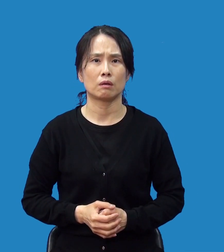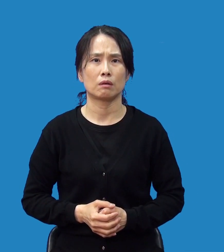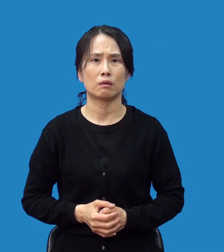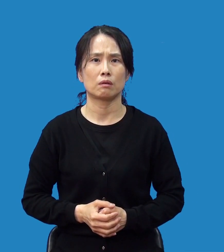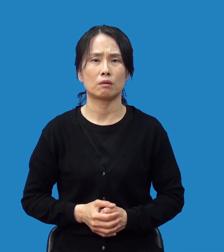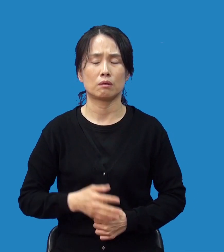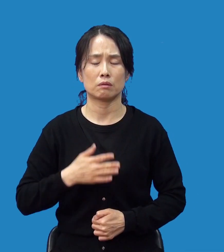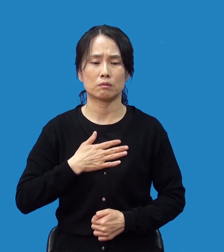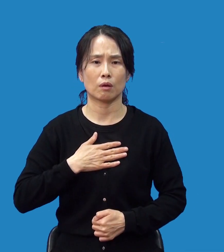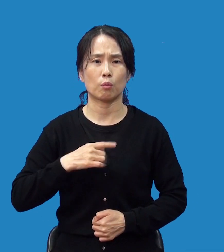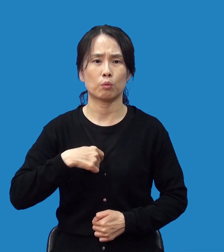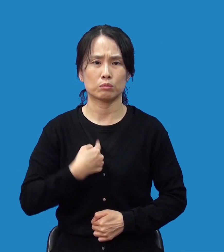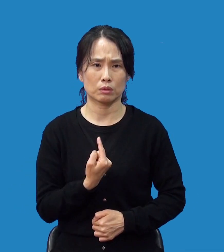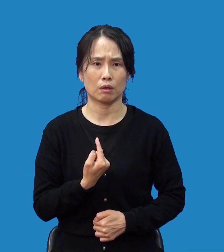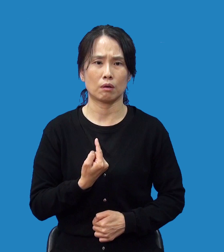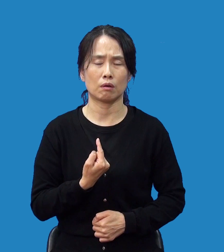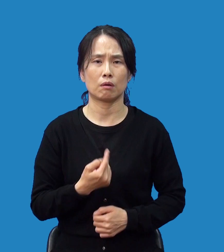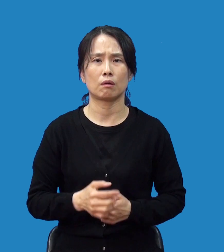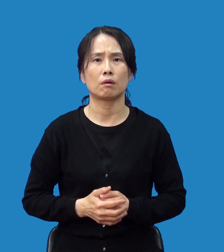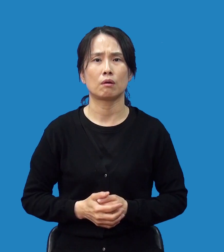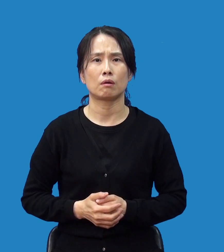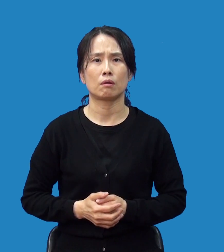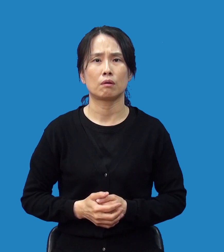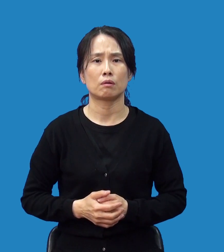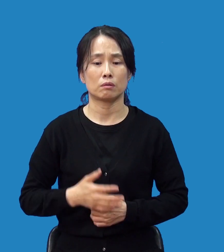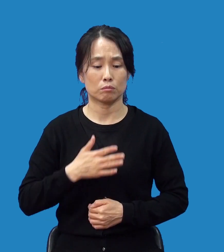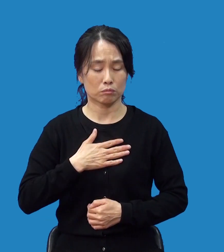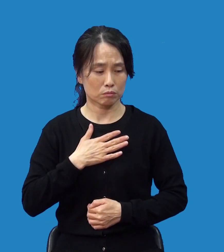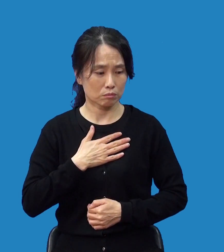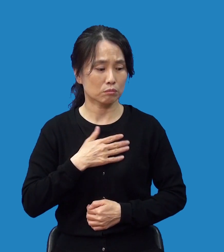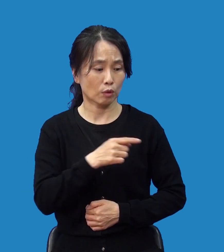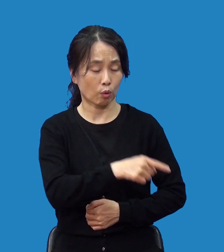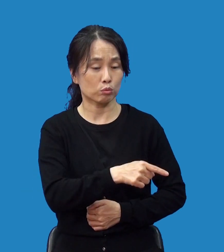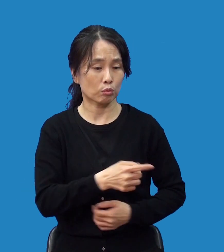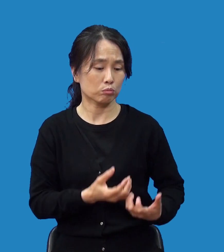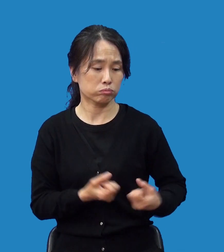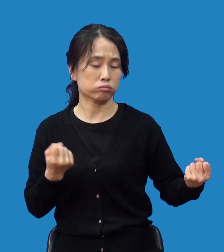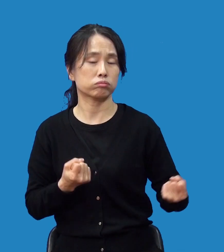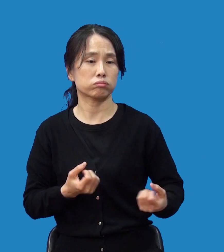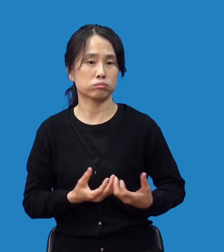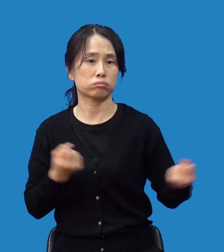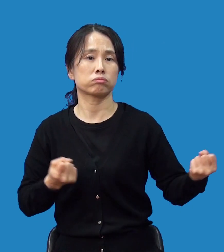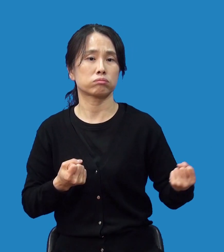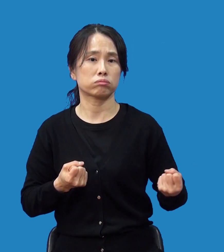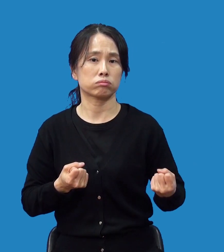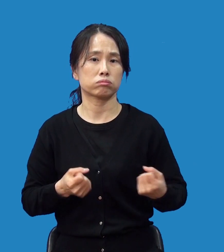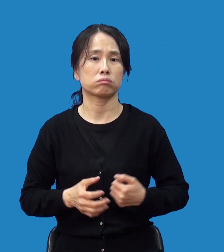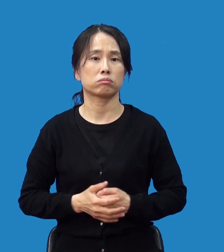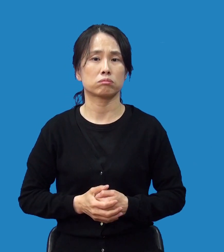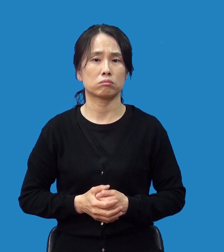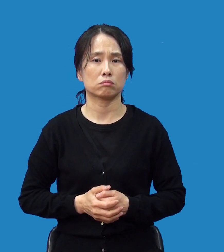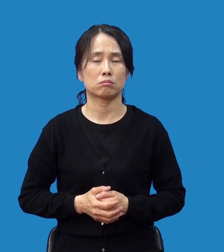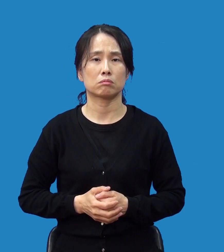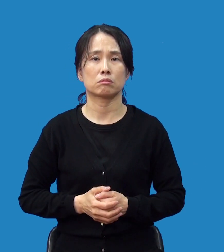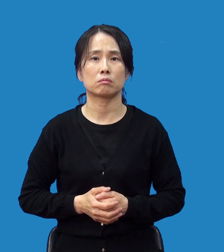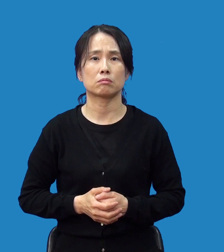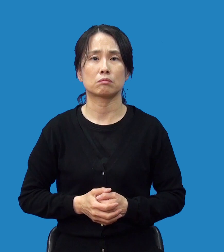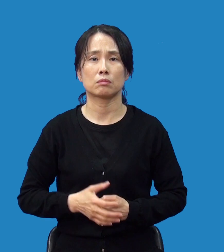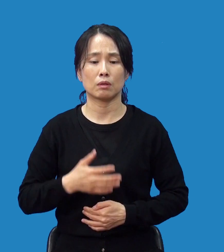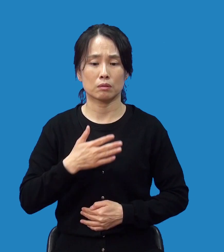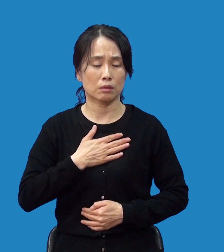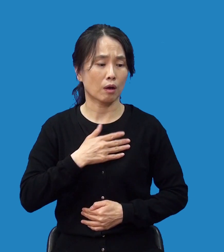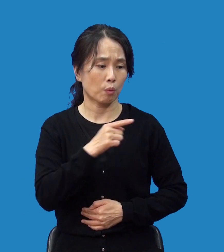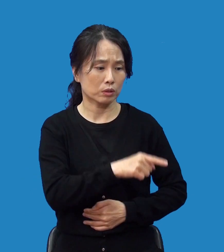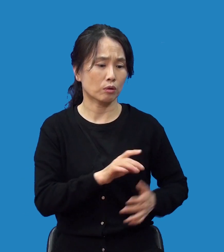객체로만 존재해요. 나는 나이고 너는 너라는 객체화된 존재만 있어요. 나와